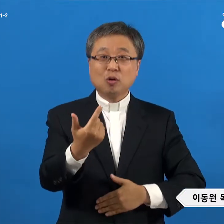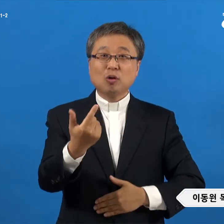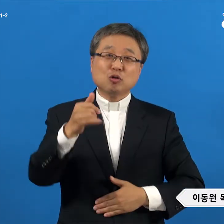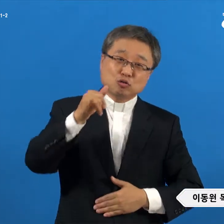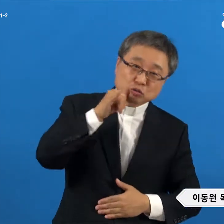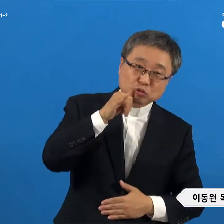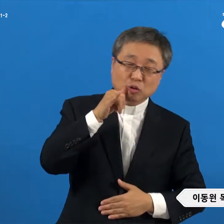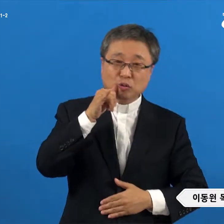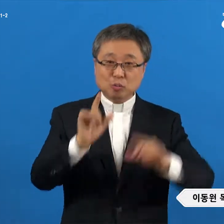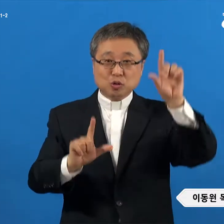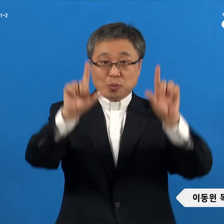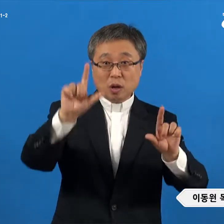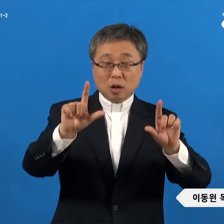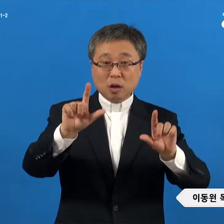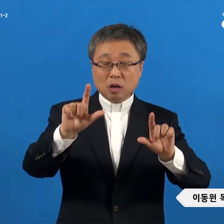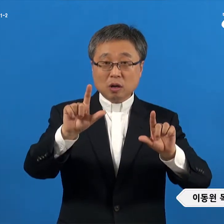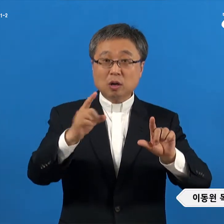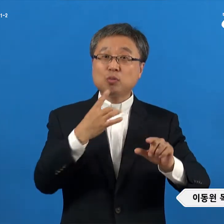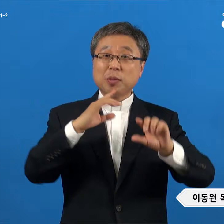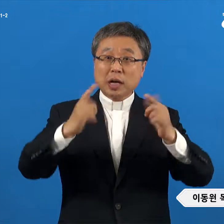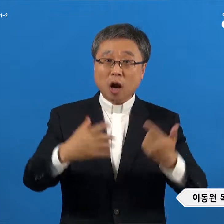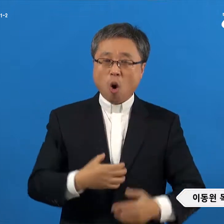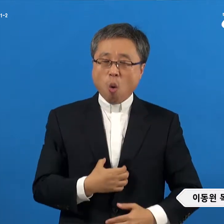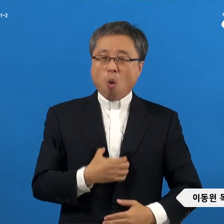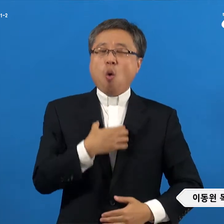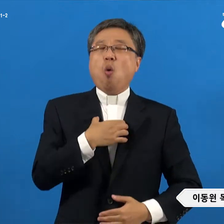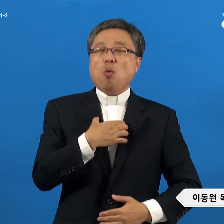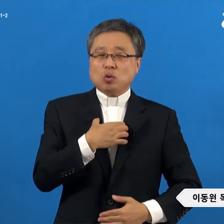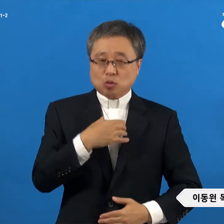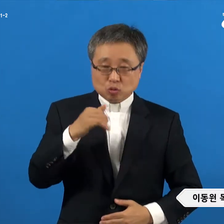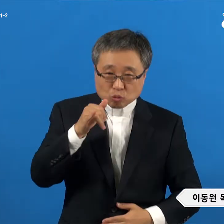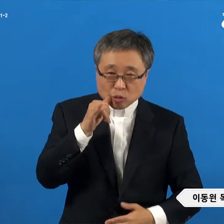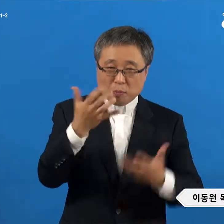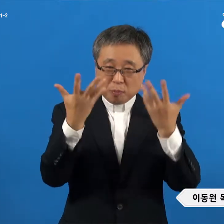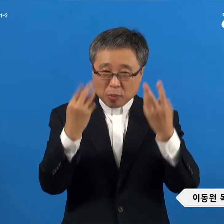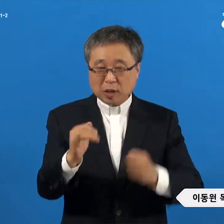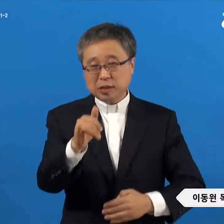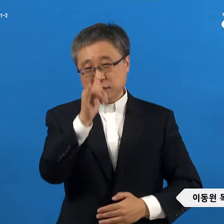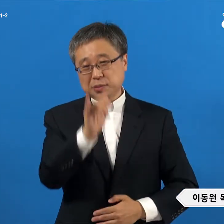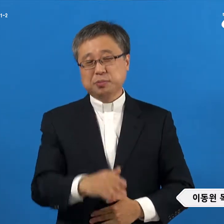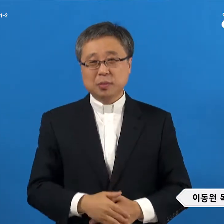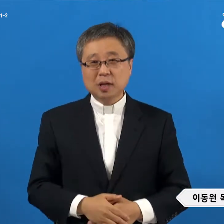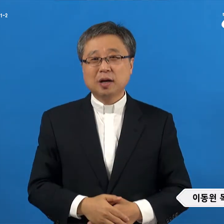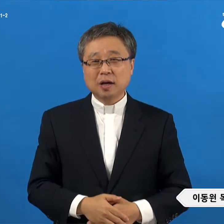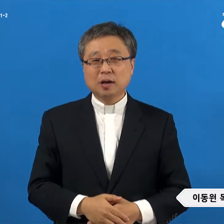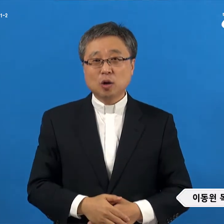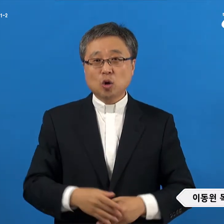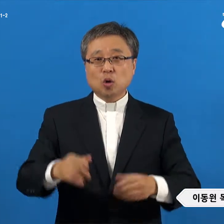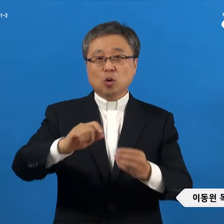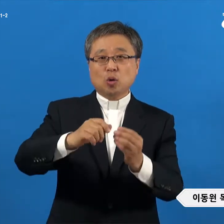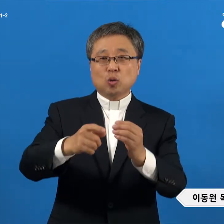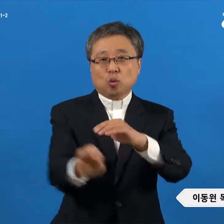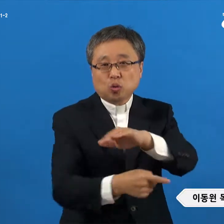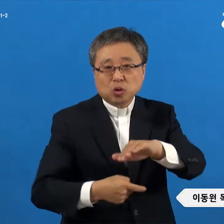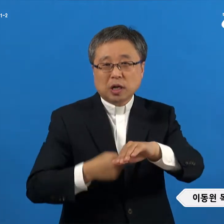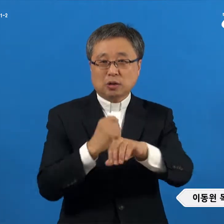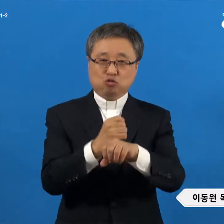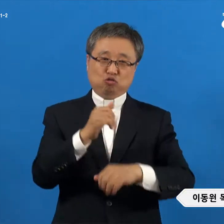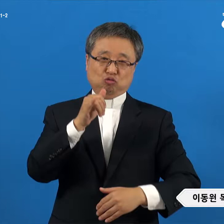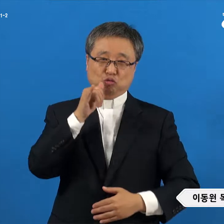그런가 하면 보기만 해도 안 좋아 보이는 혐오적인 중독들도 상당히 있죠. 네. 도둑질하는 중독들. 근데